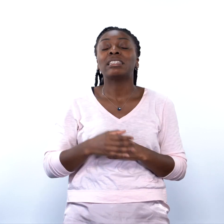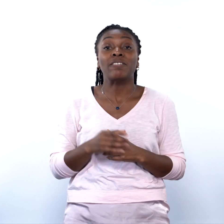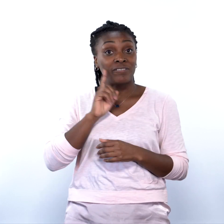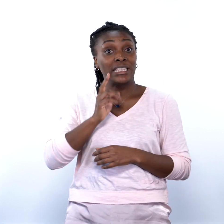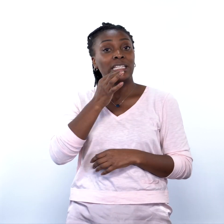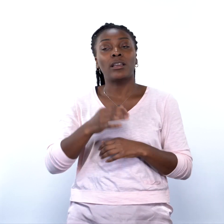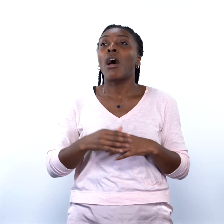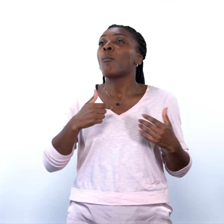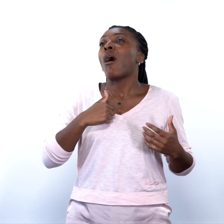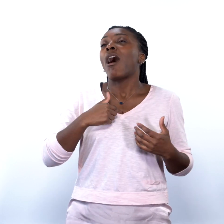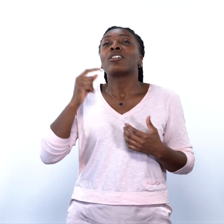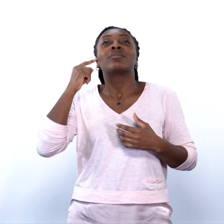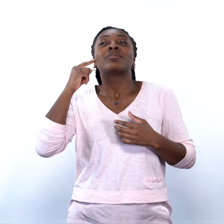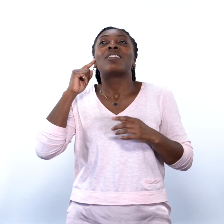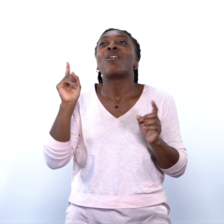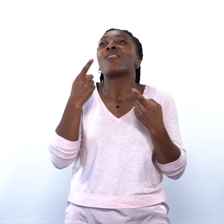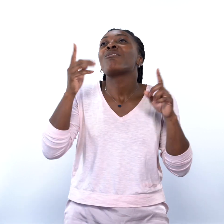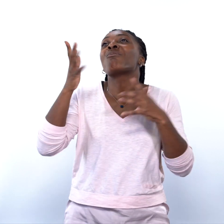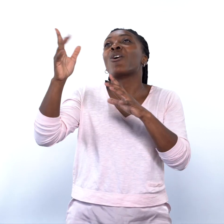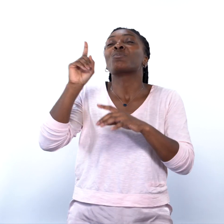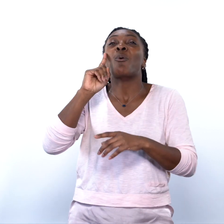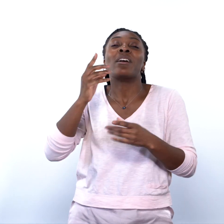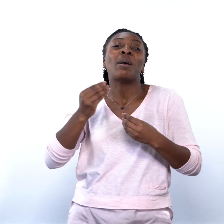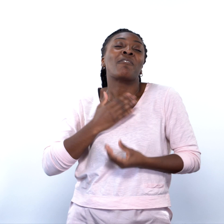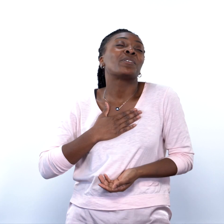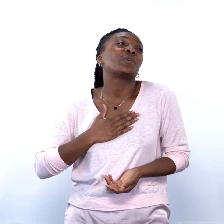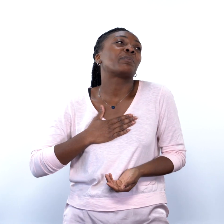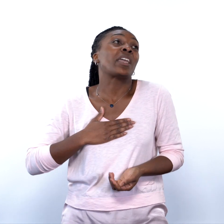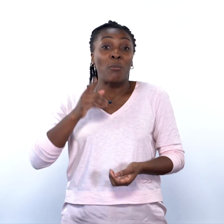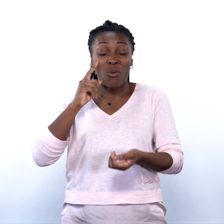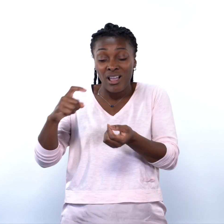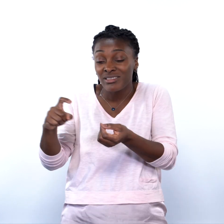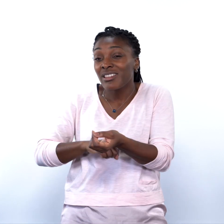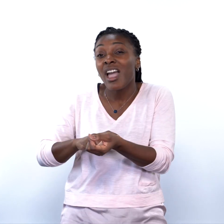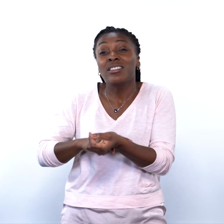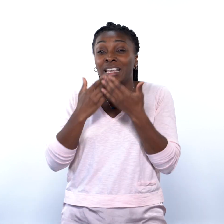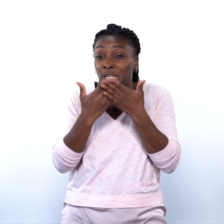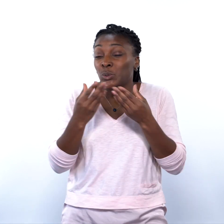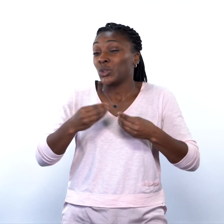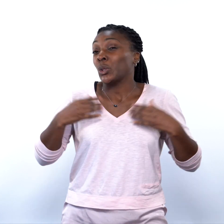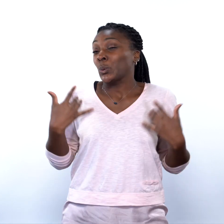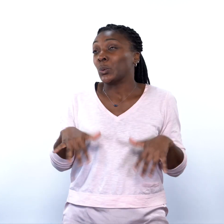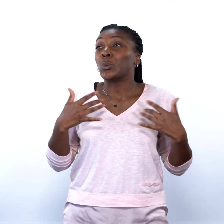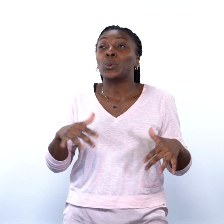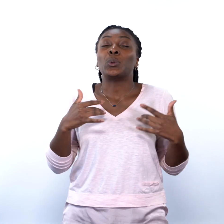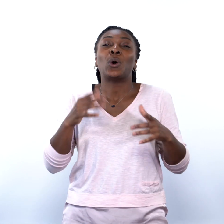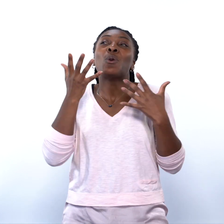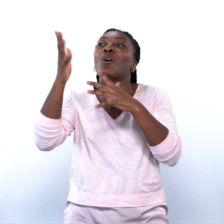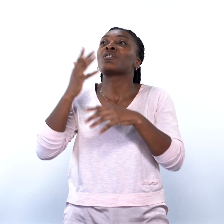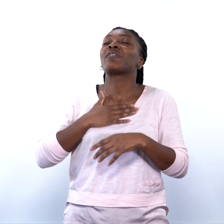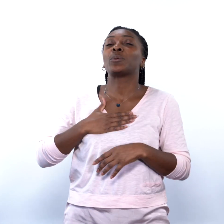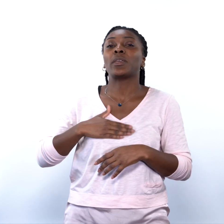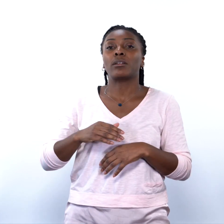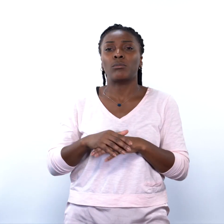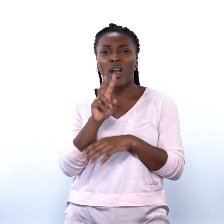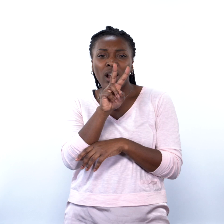et elle disait qu'elle écoutait de la louange parce que ça lui faisait du bien, ça l'apaisait parce qu'elle était tellement stressée pour ses études. Et quand j'ai lu son commentaire, je me